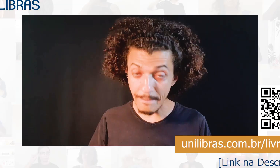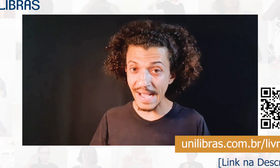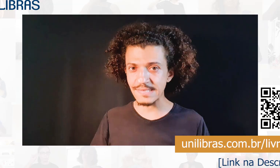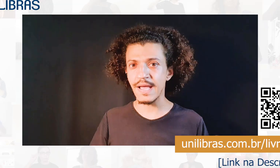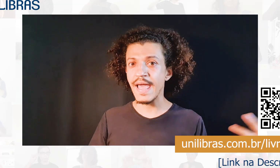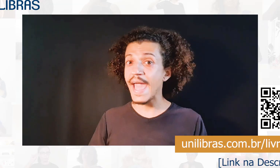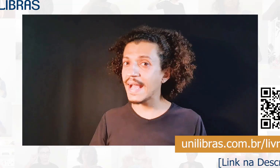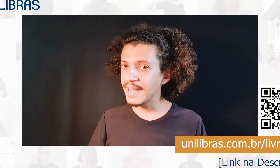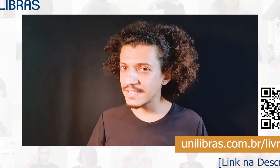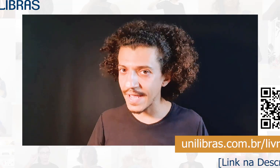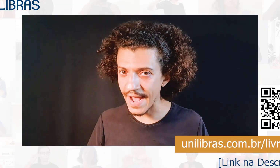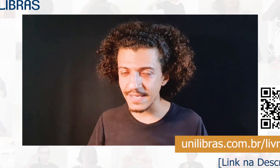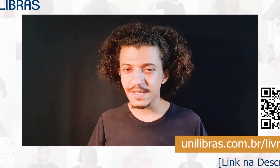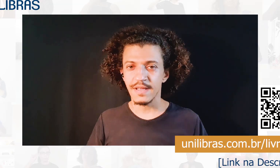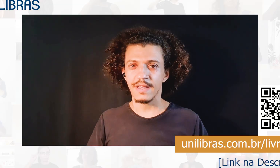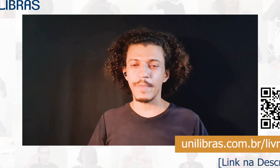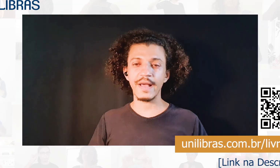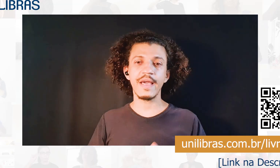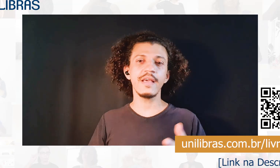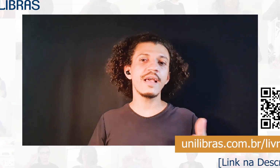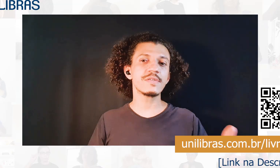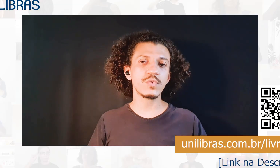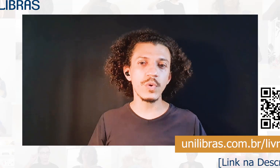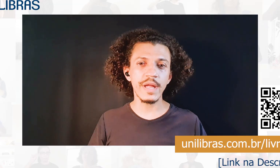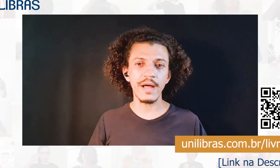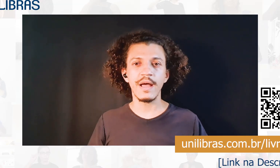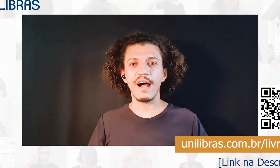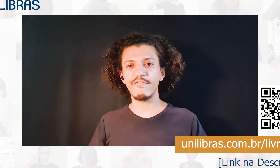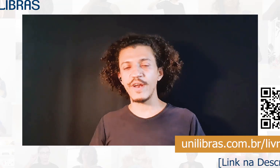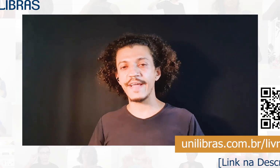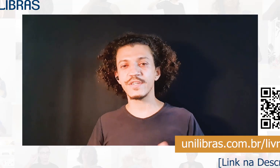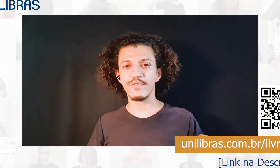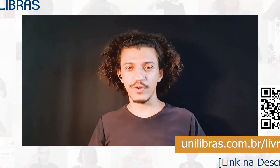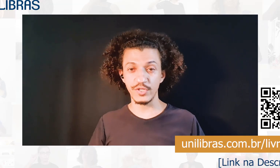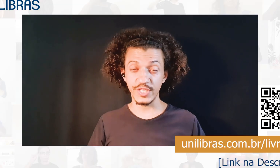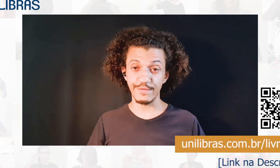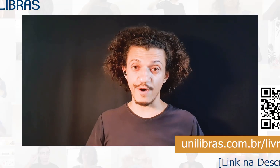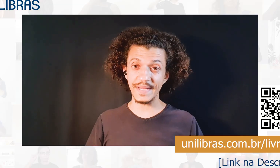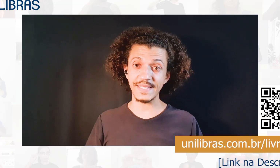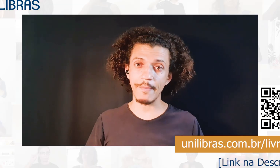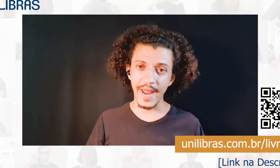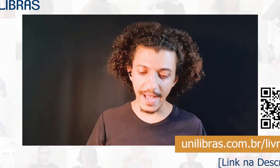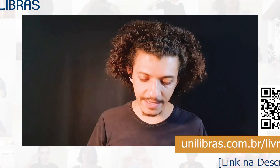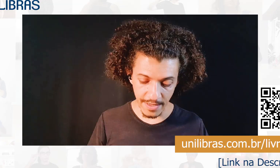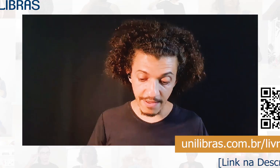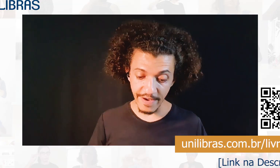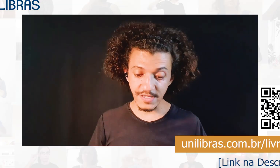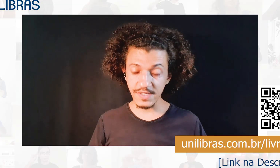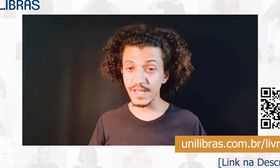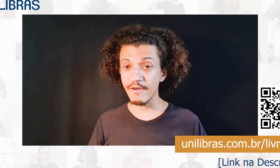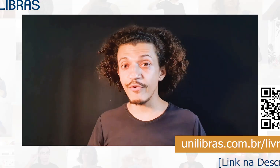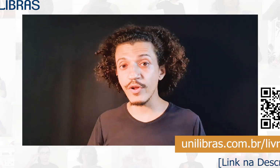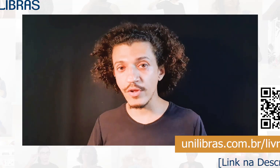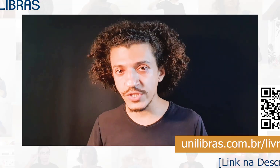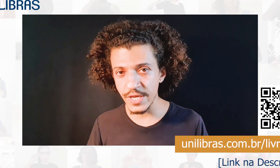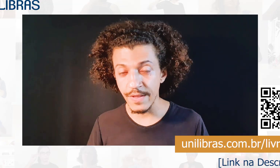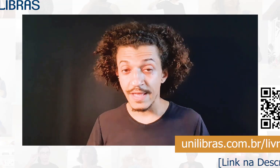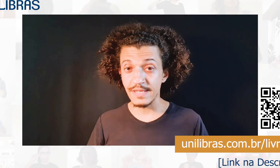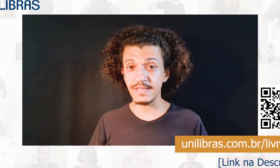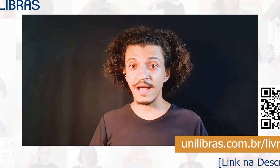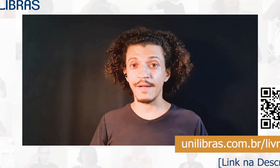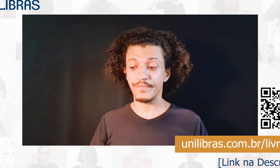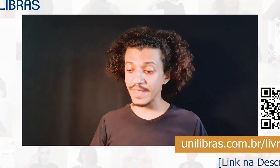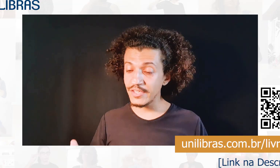perspectiva. Mas, em linhas gerais, para quem estuda a fonética e fonologia de forma separada, vai dizer que a